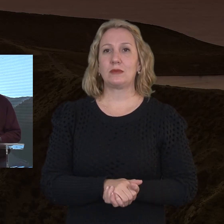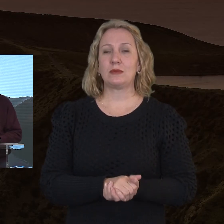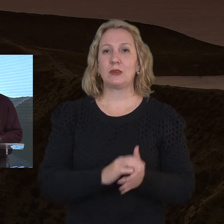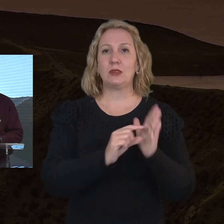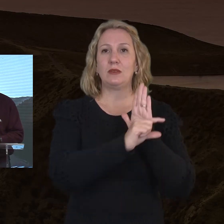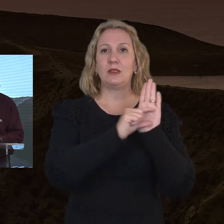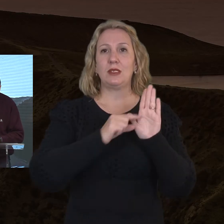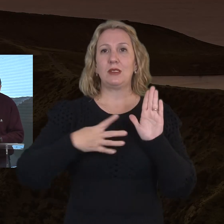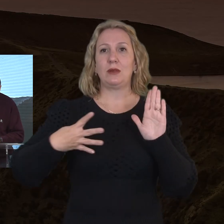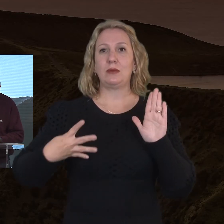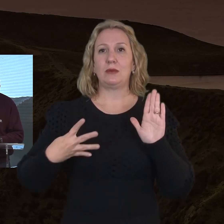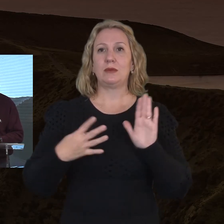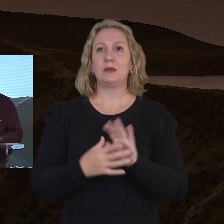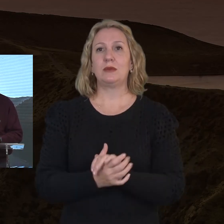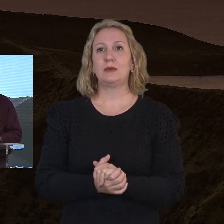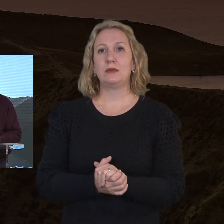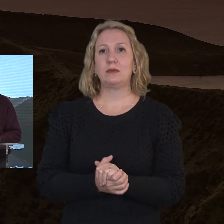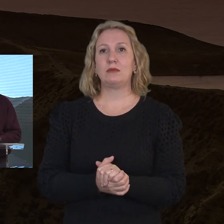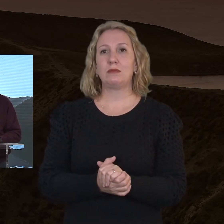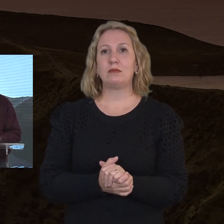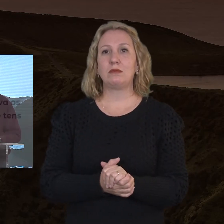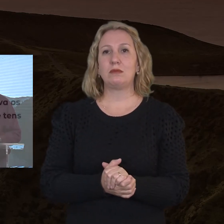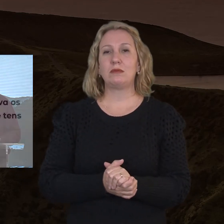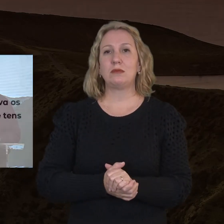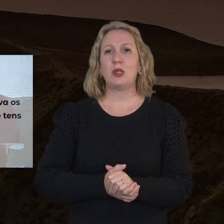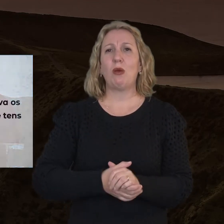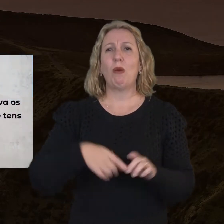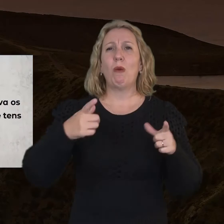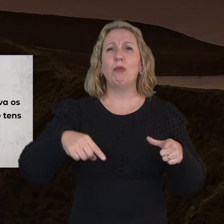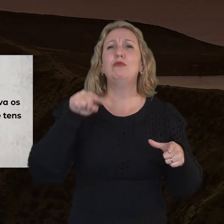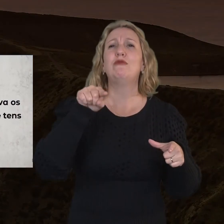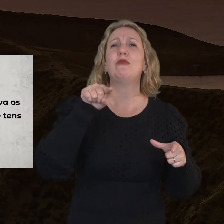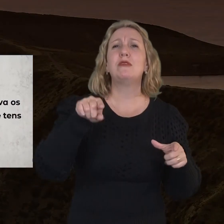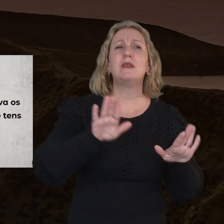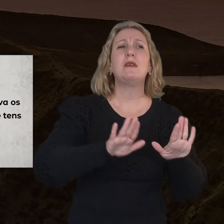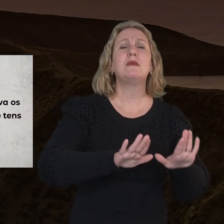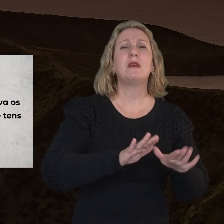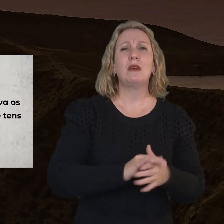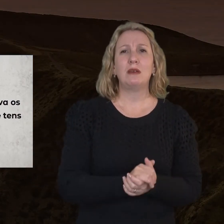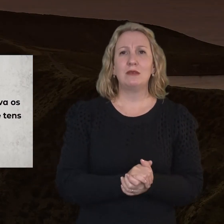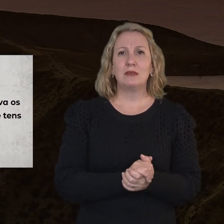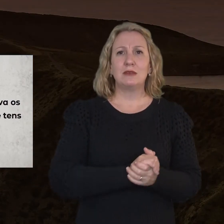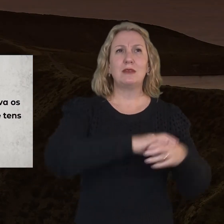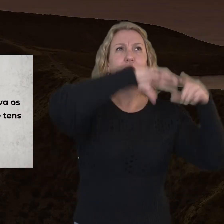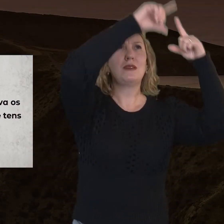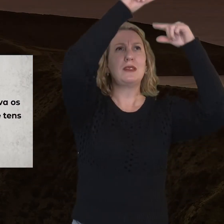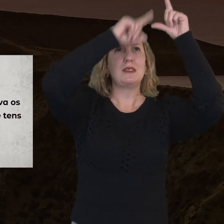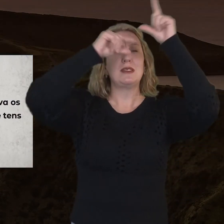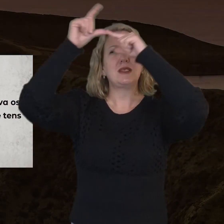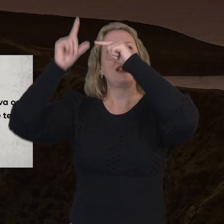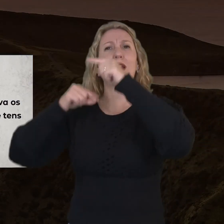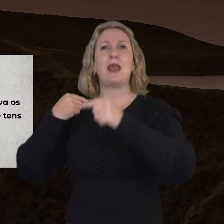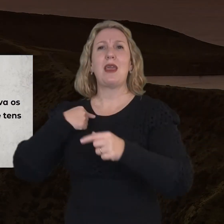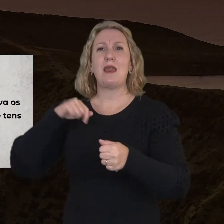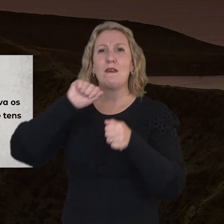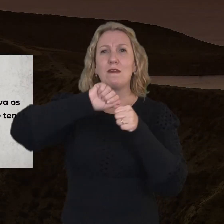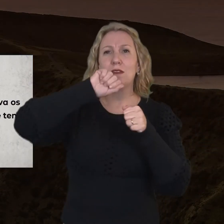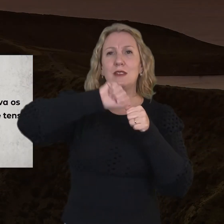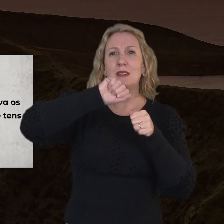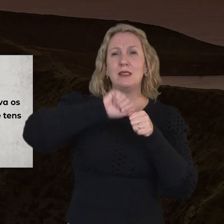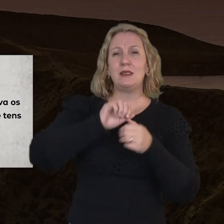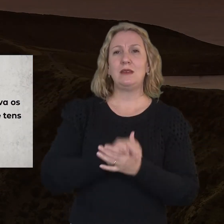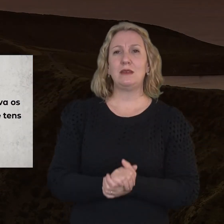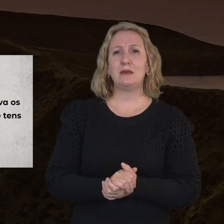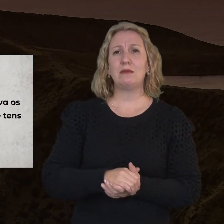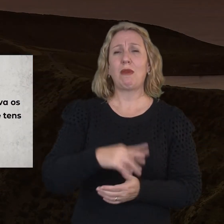versículo 4 onde estavas tu quando eu lançava os fundamentos da terra tá falando da criação do universo aqui vimos itens